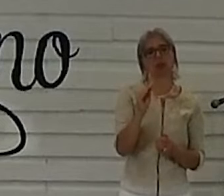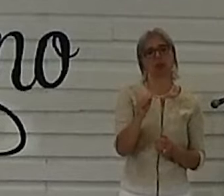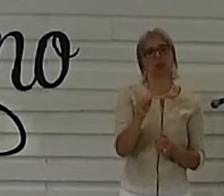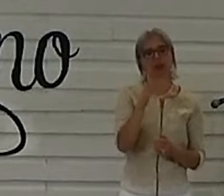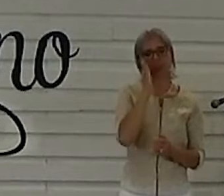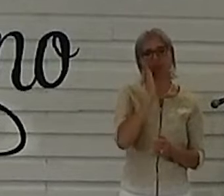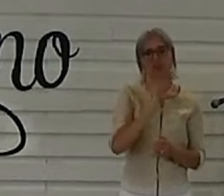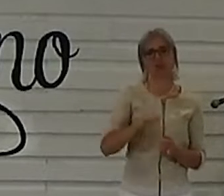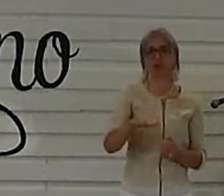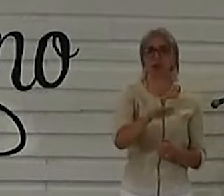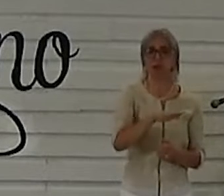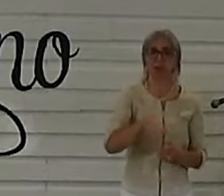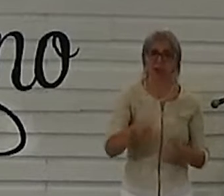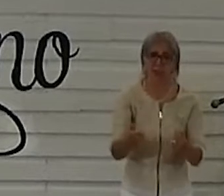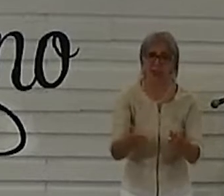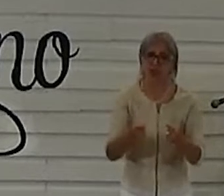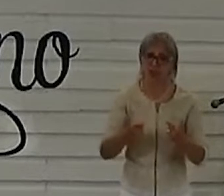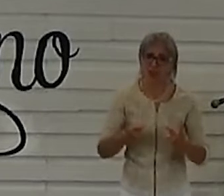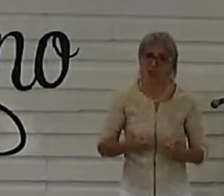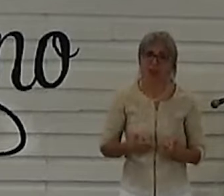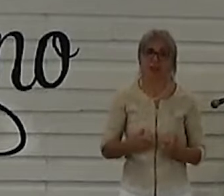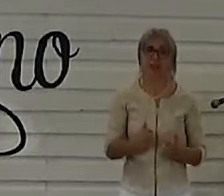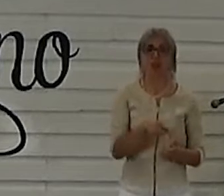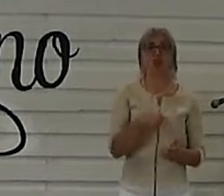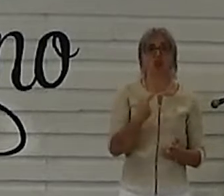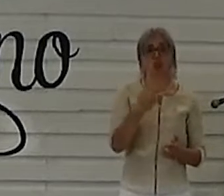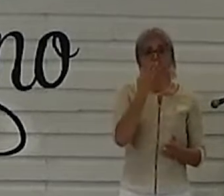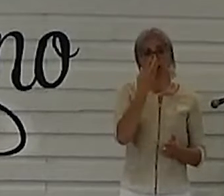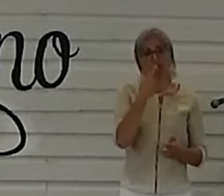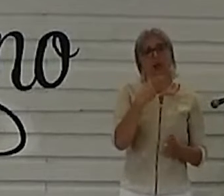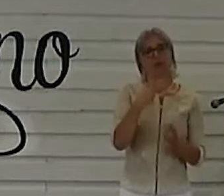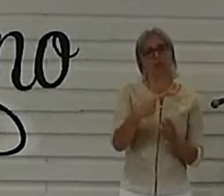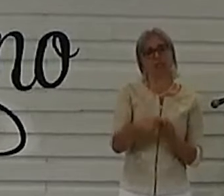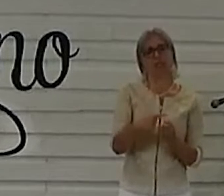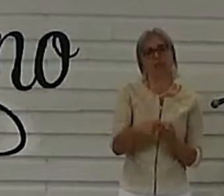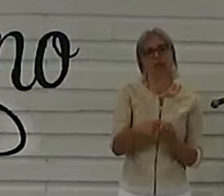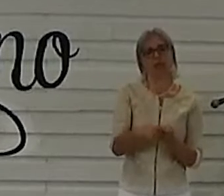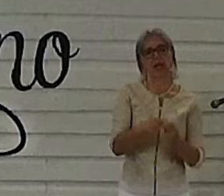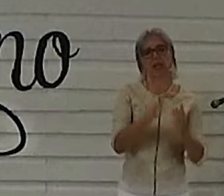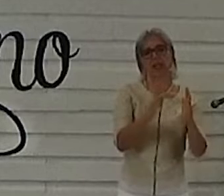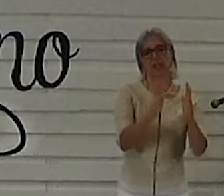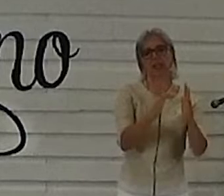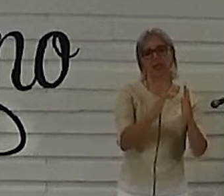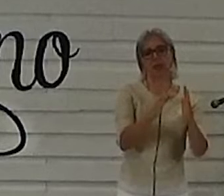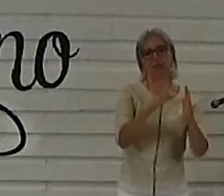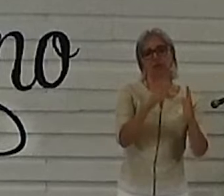Vogliamo essere una testimonianza. Vogliamo essere luce.